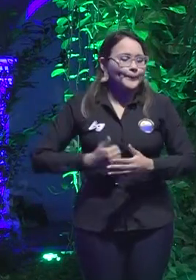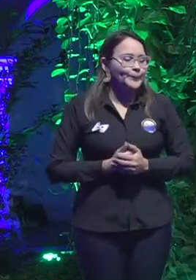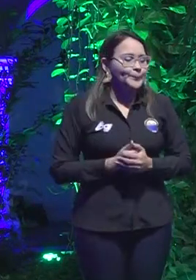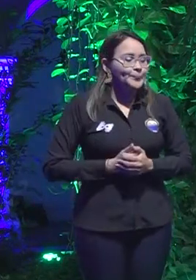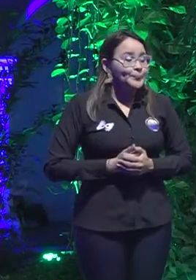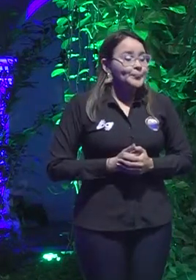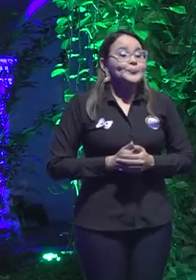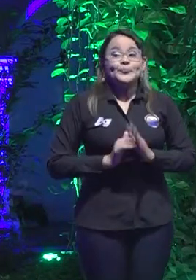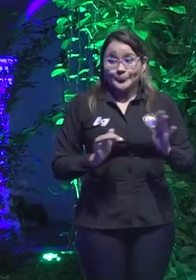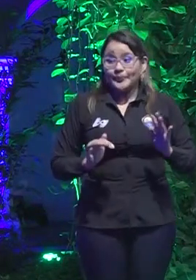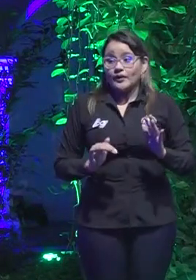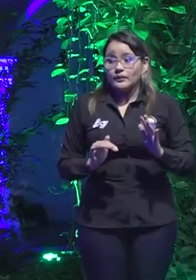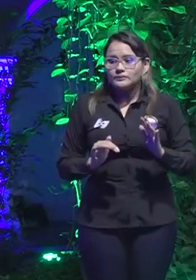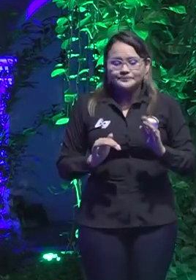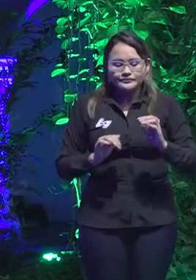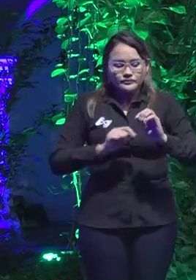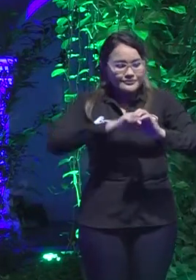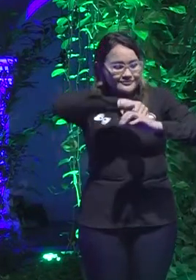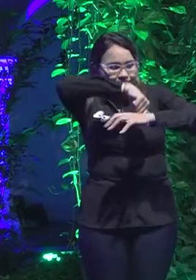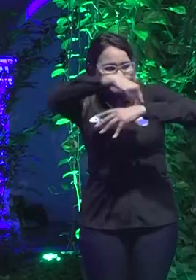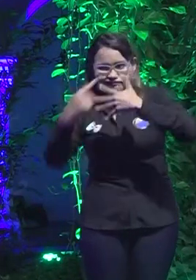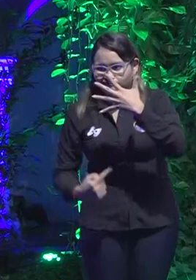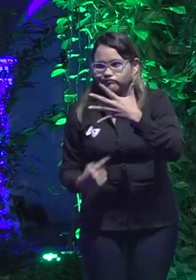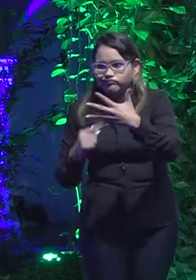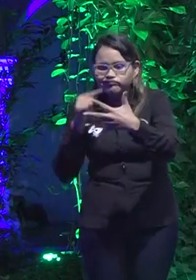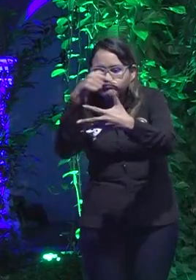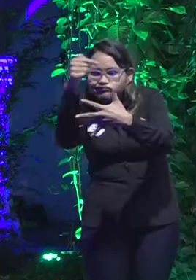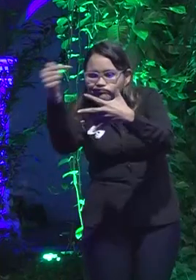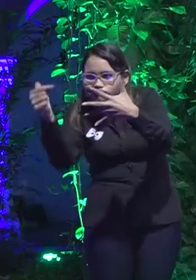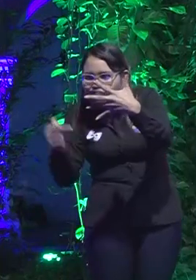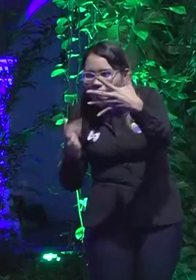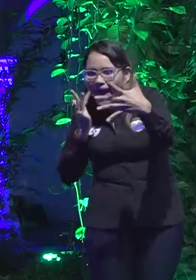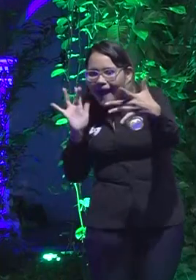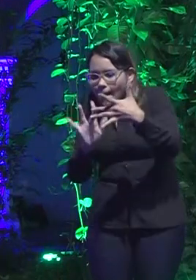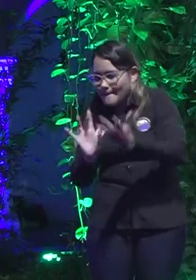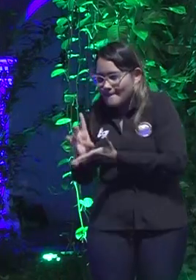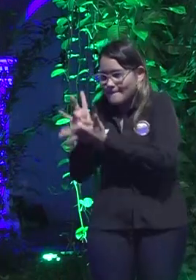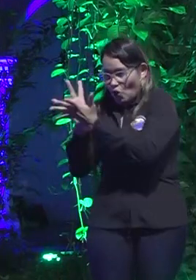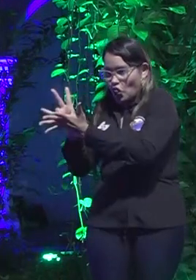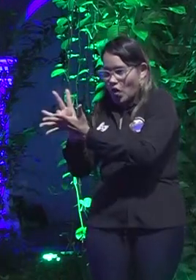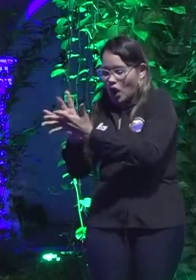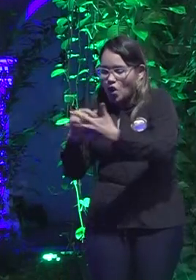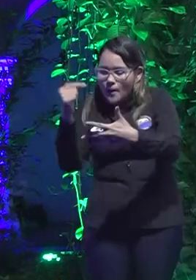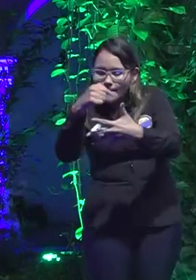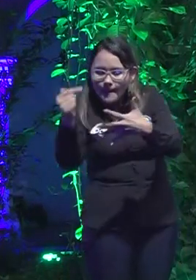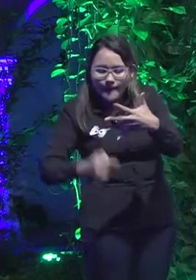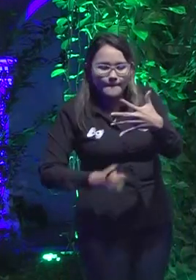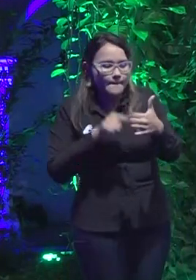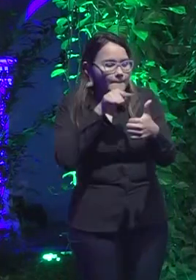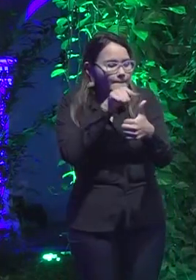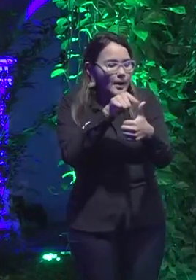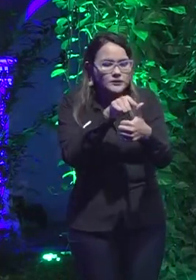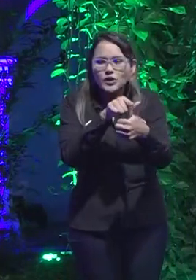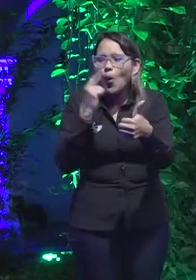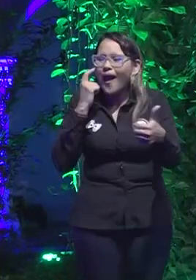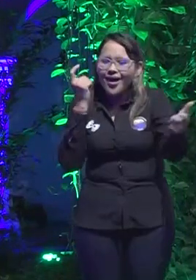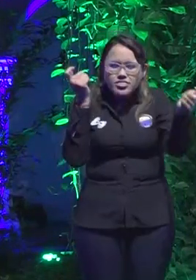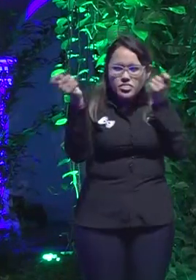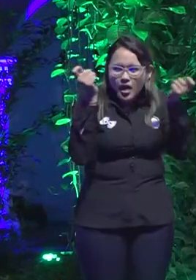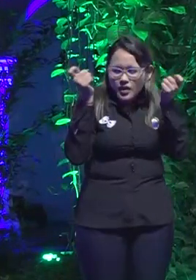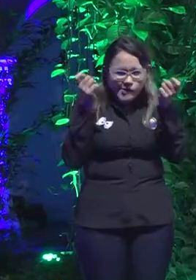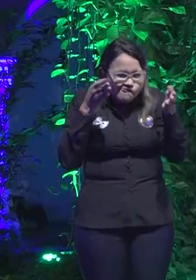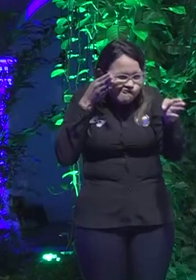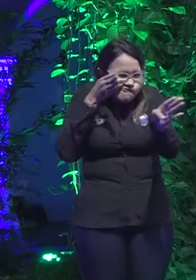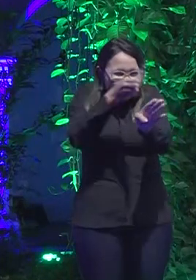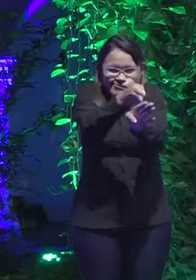Y hay una serie de dimensiones, 5 dimensiones que evalúa el modelo de ASEO. 1, la orientación y la estrategia, que es sobre